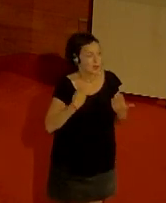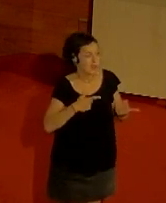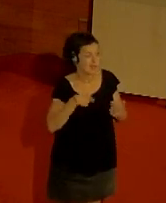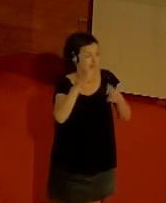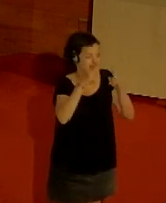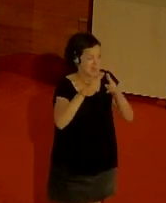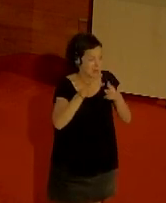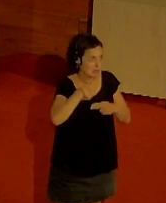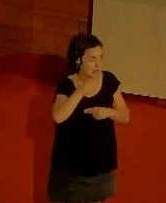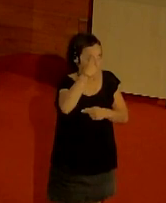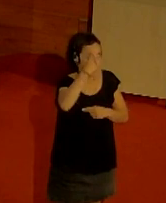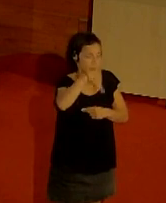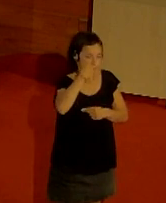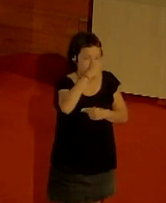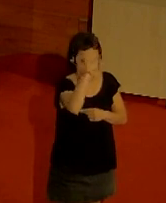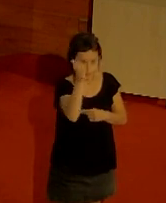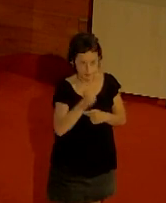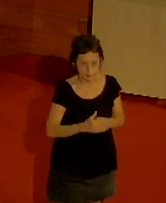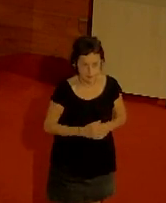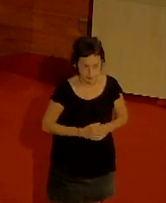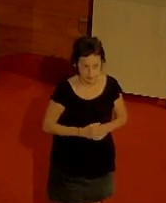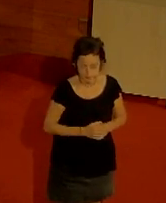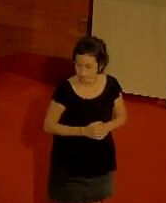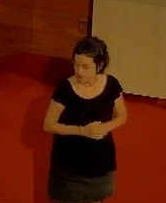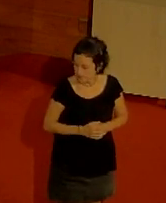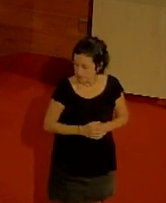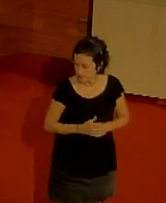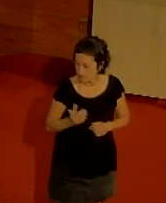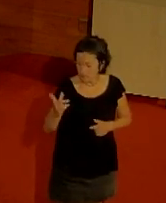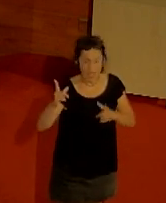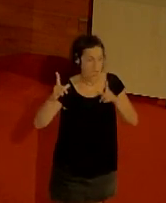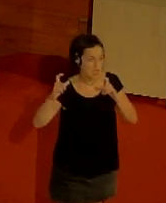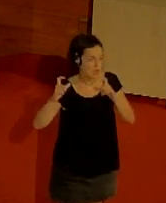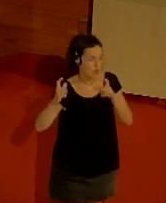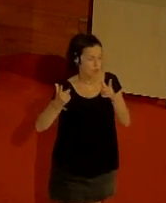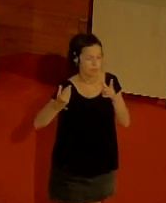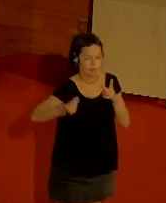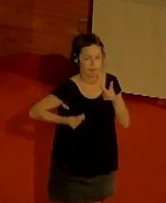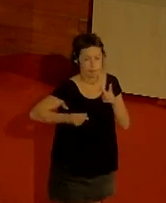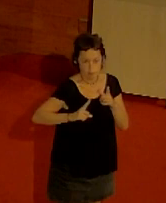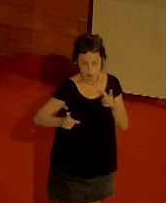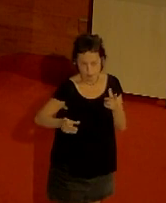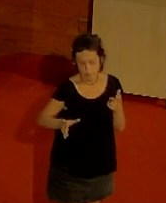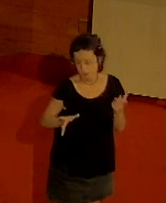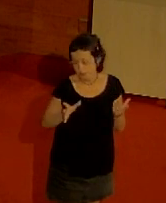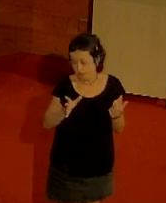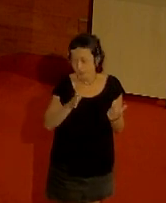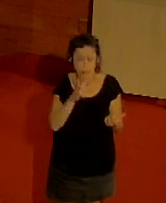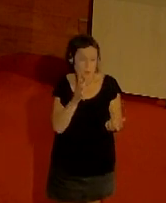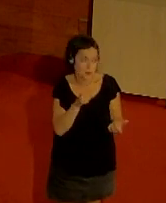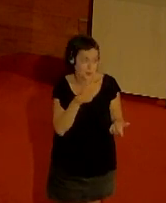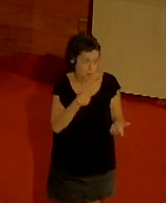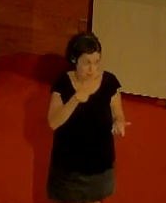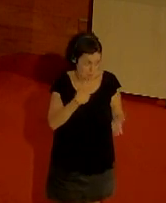cuidado. Vale. Veréis que esta foto no es muy buena. ¿Por qué? Porque yo soy el autor, ¿no? Entonces, yo me